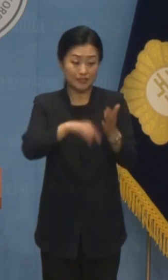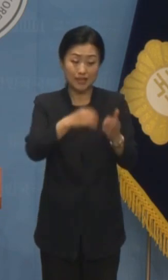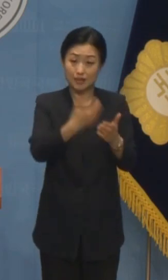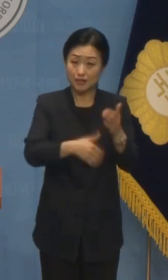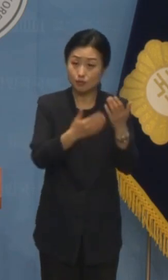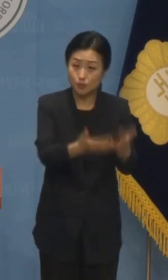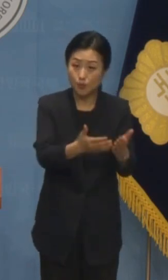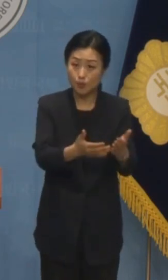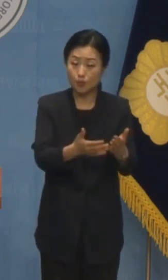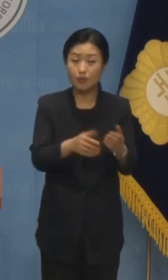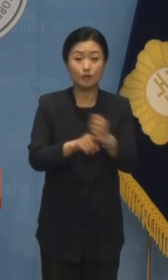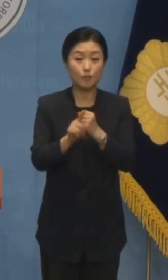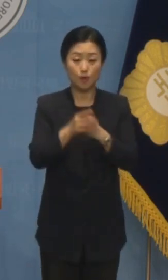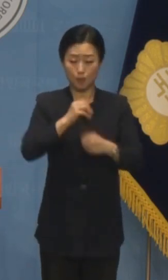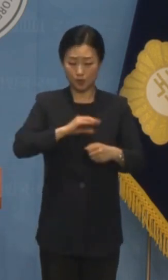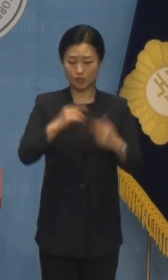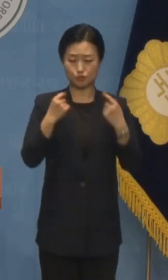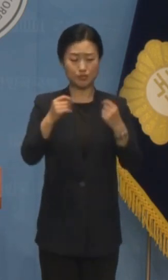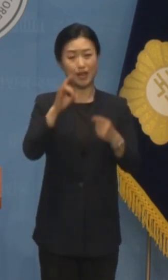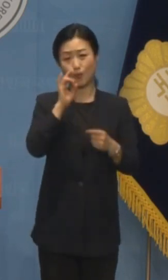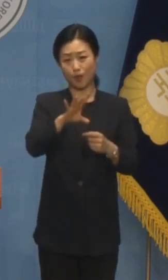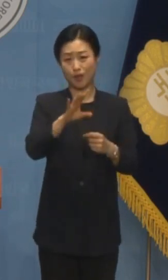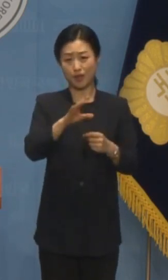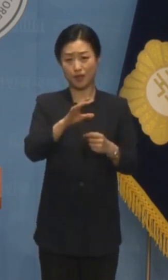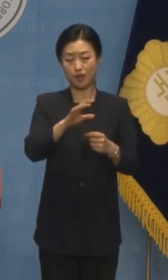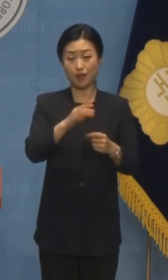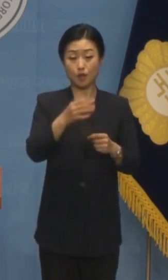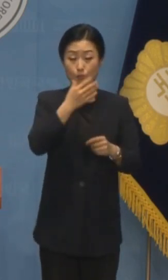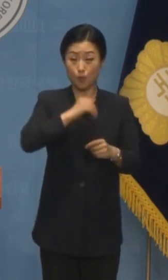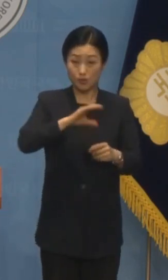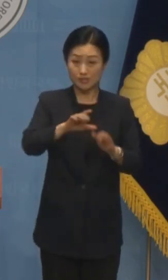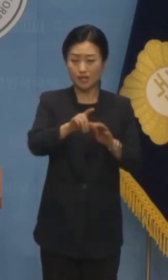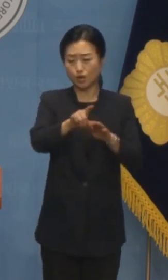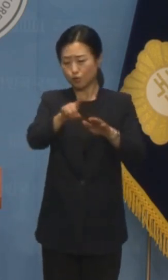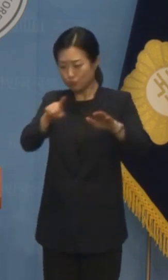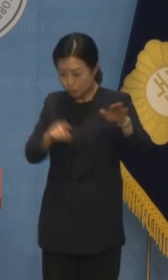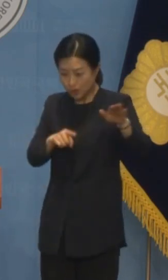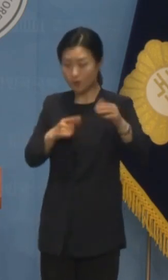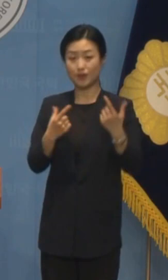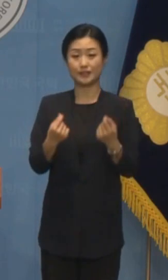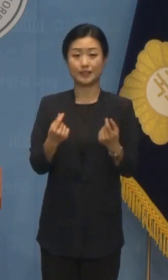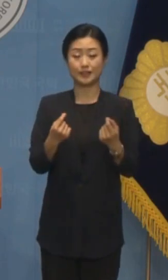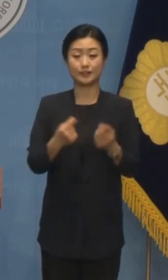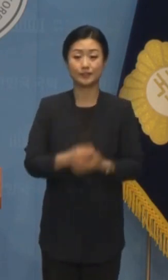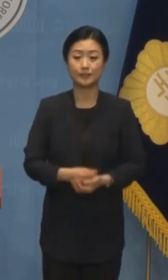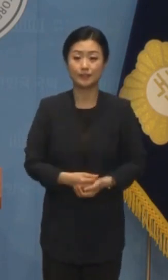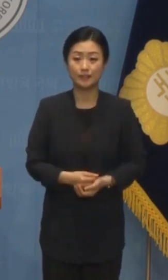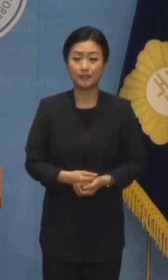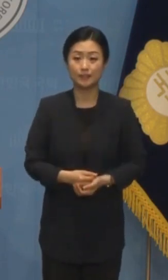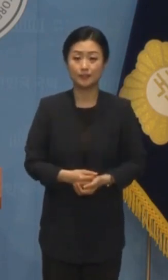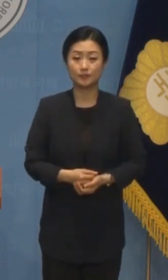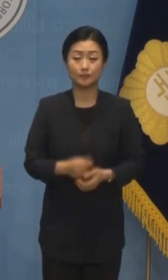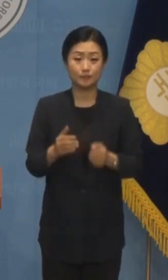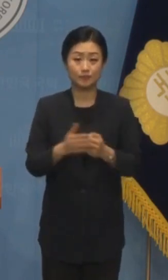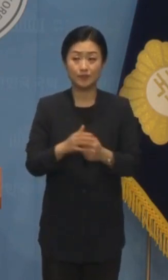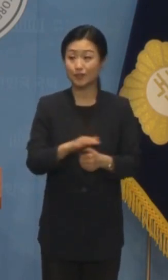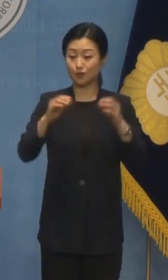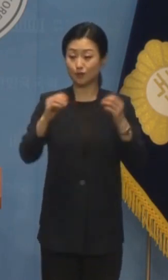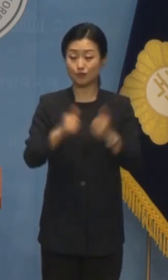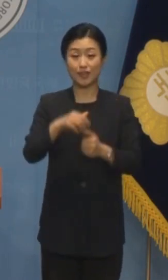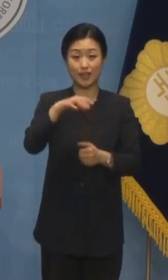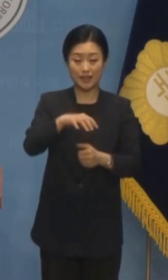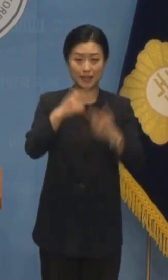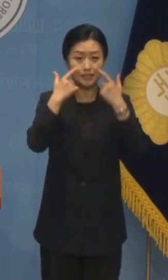의미하겠습니까? 복지 수준의 유지도 아니고 복지 수준의 후퇴를 감행하겠다고 하는 것입니다. 그래서 우리가